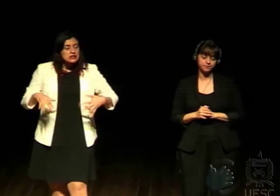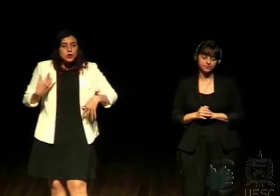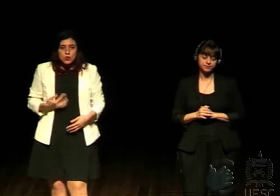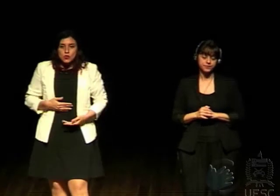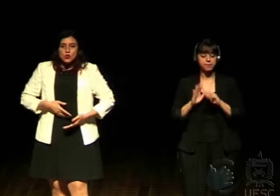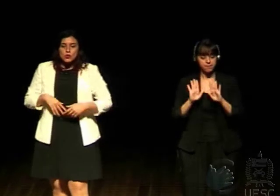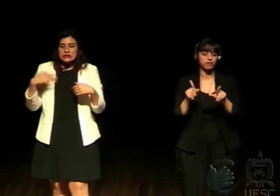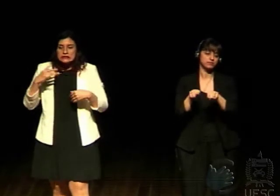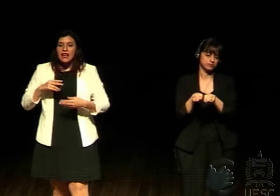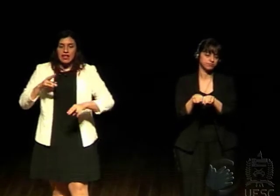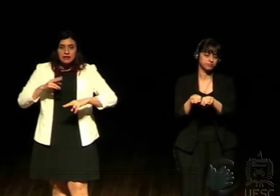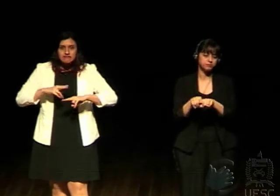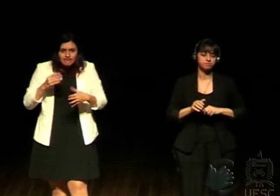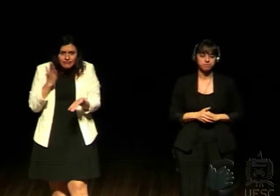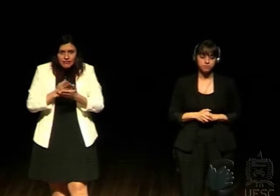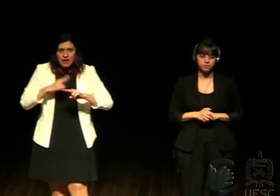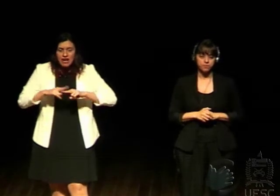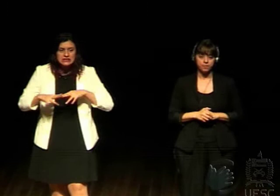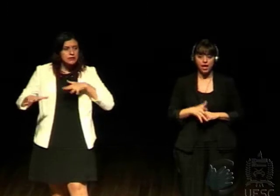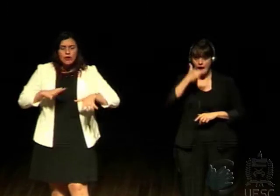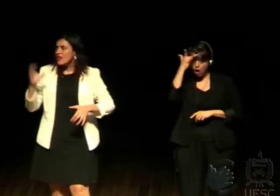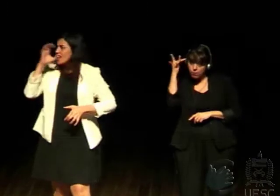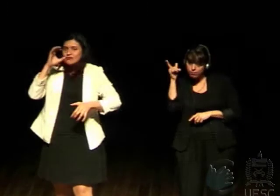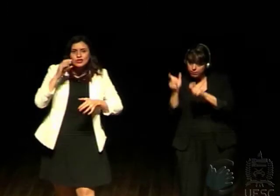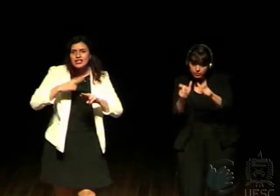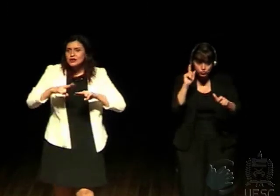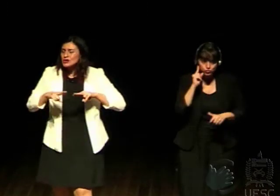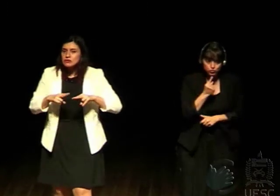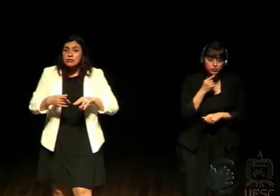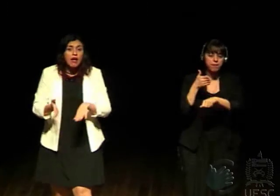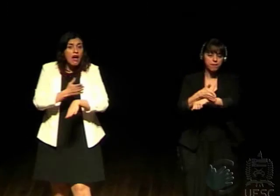Por otro lado, la participación de las personas sordas